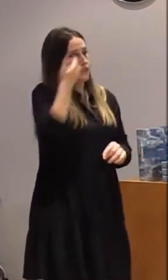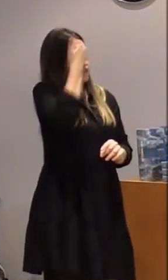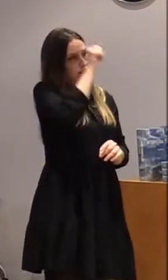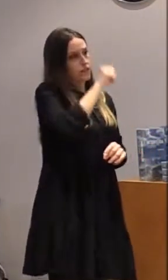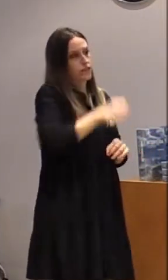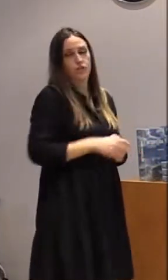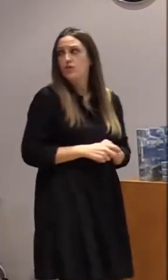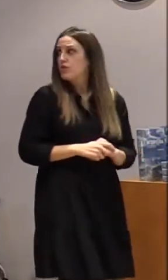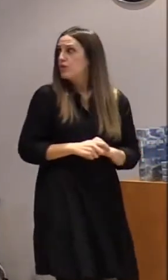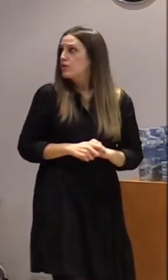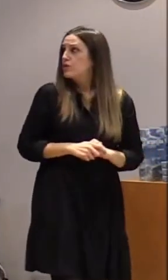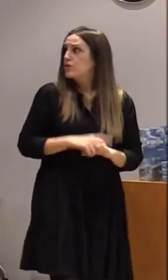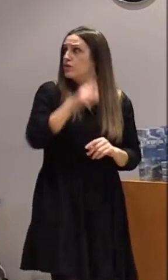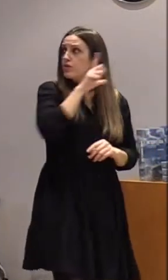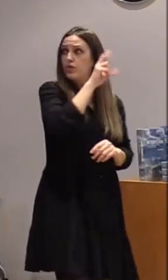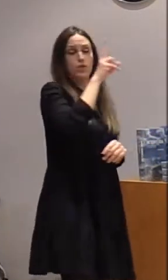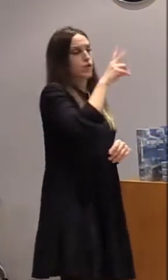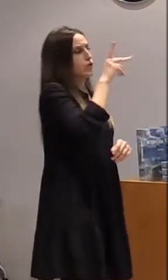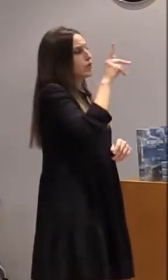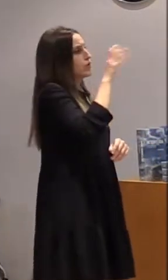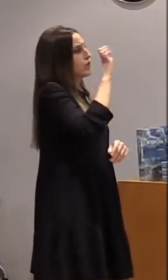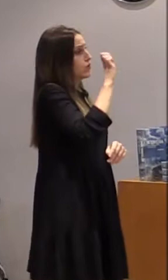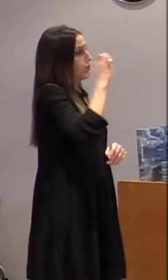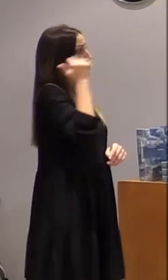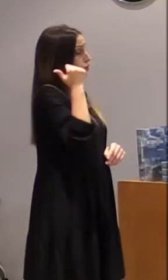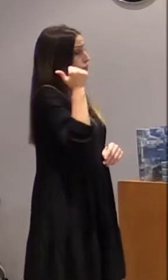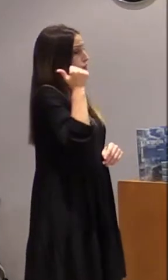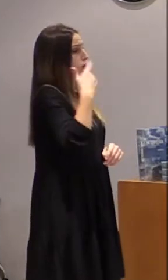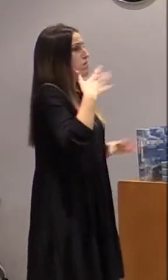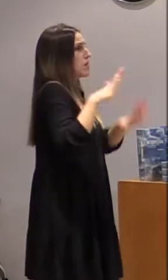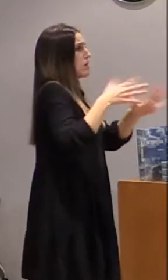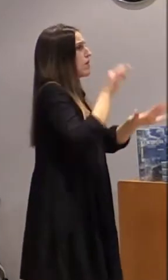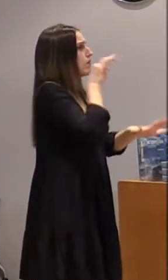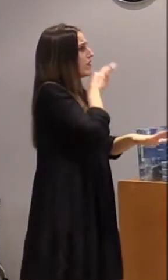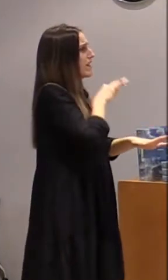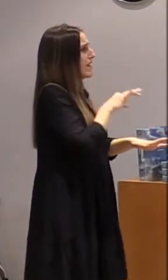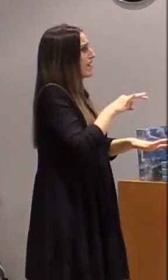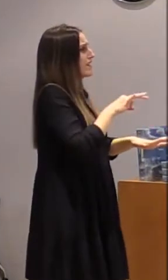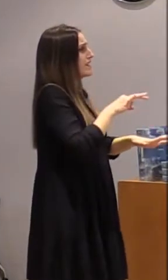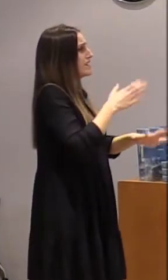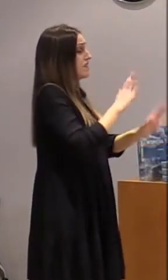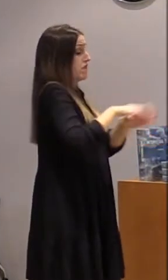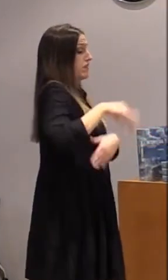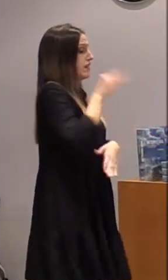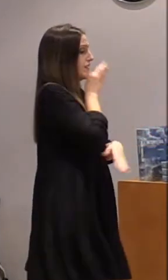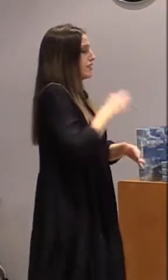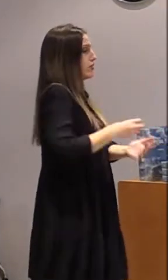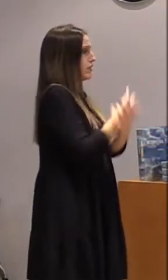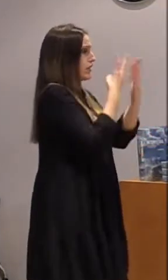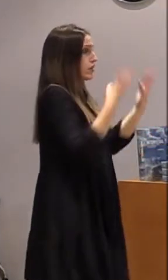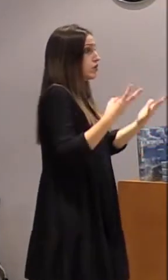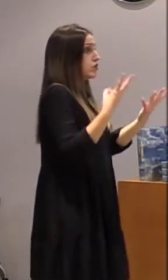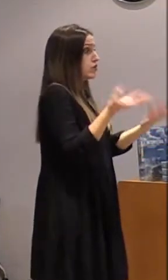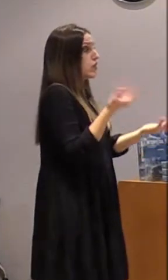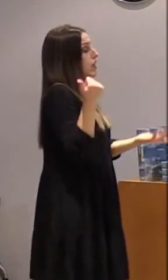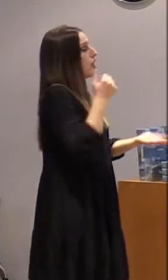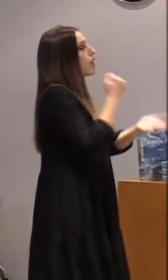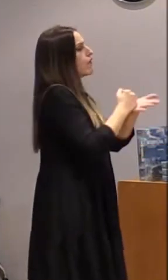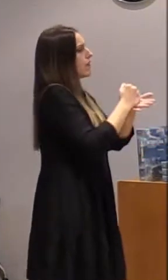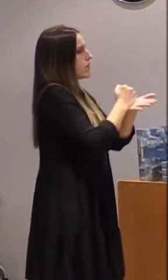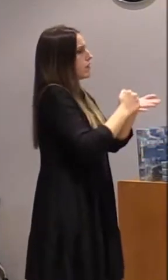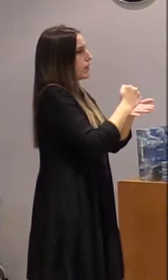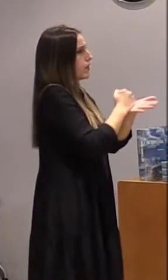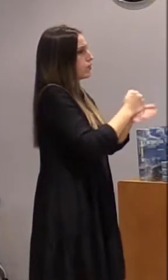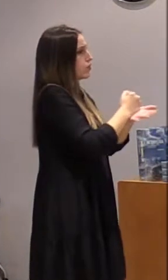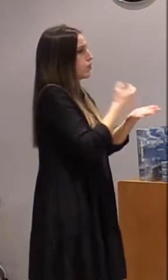Luke Howard, vámonos a ir a finales del siglo XVIII, farmacéutico inglés de buena familia, una persona